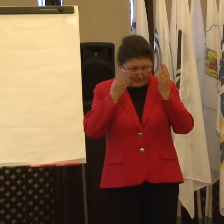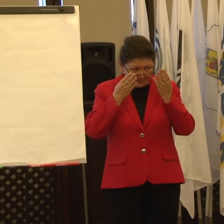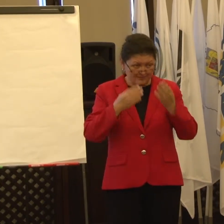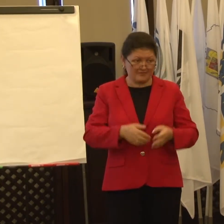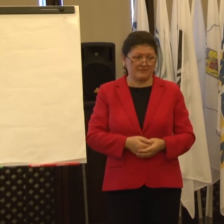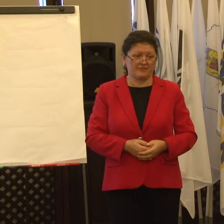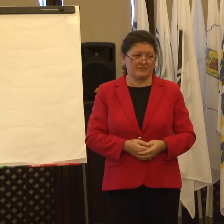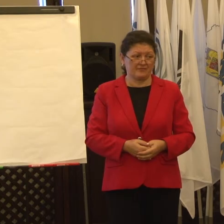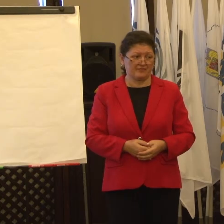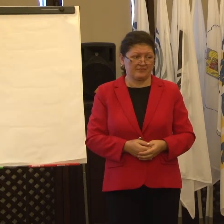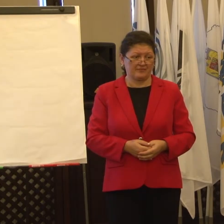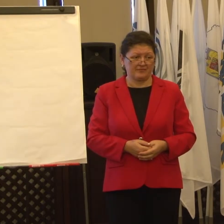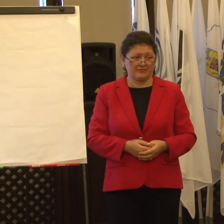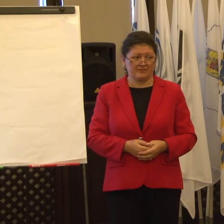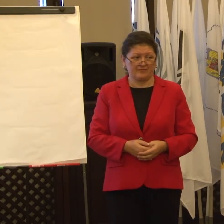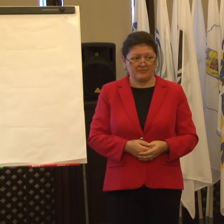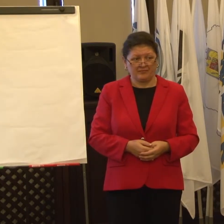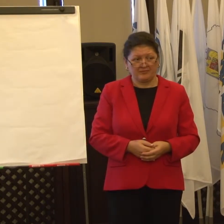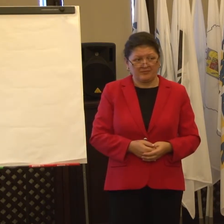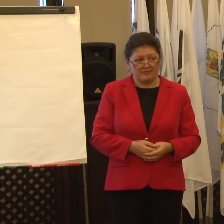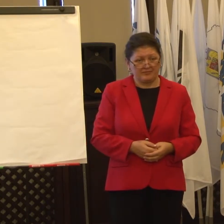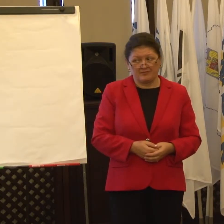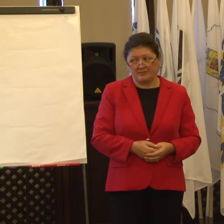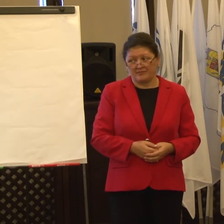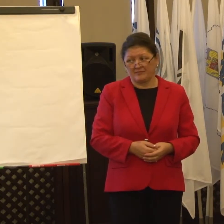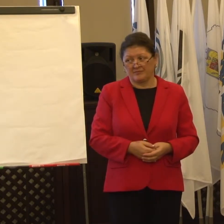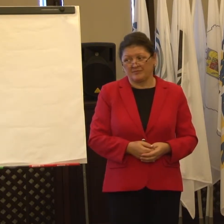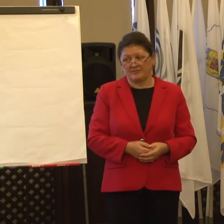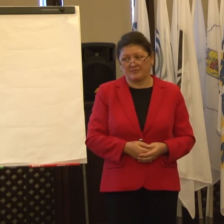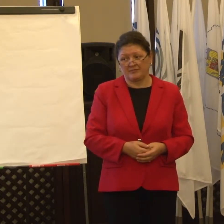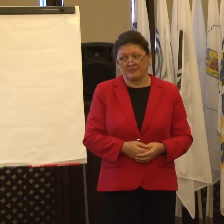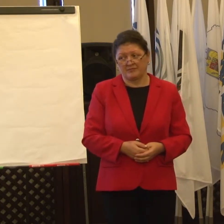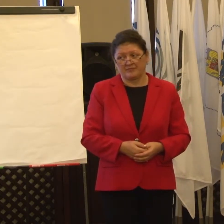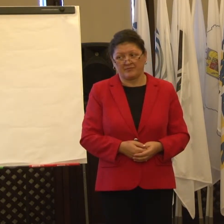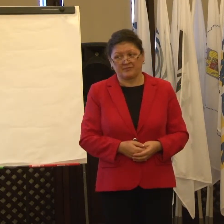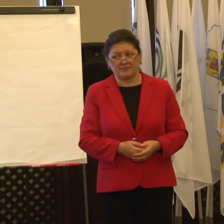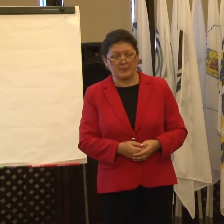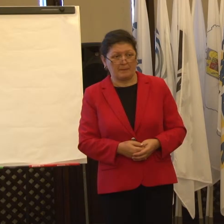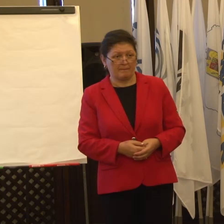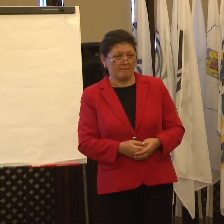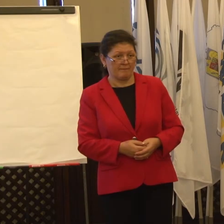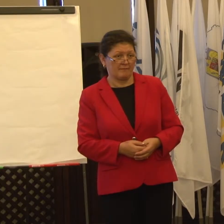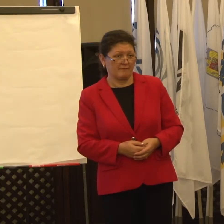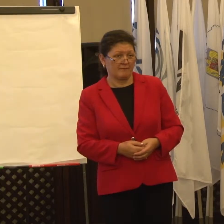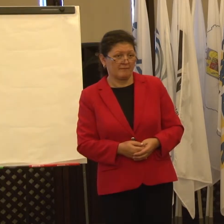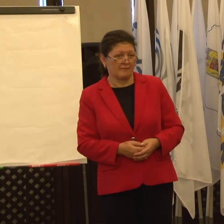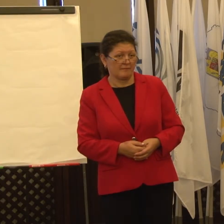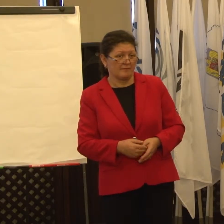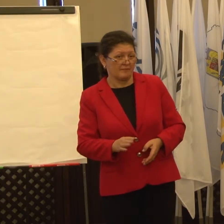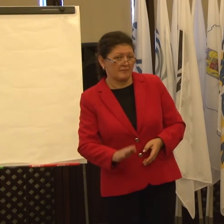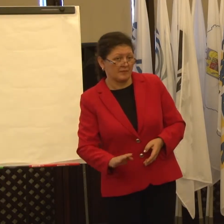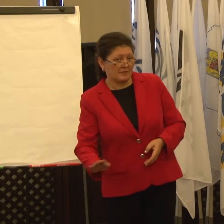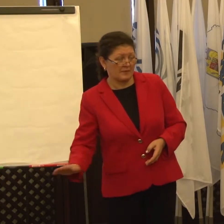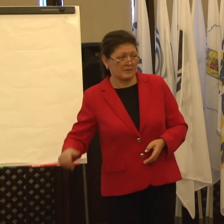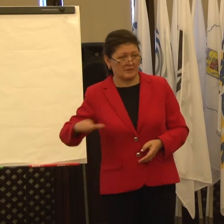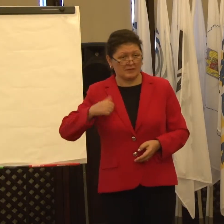variantă de ADHD și, într-un fel, copiii sunt în aceeași categorie. Ei sunt